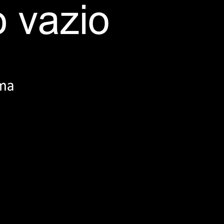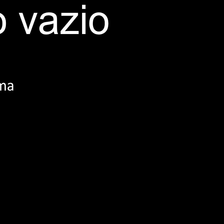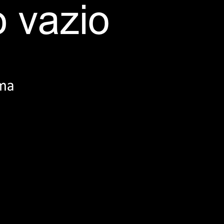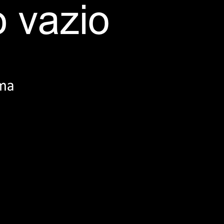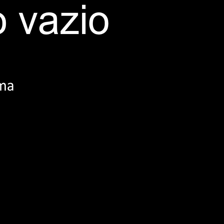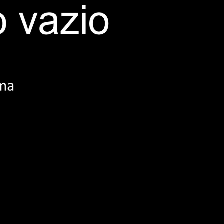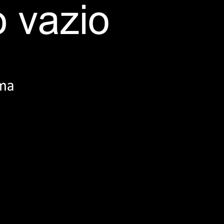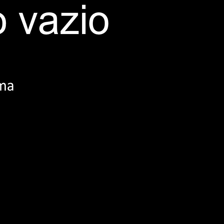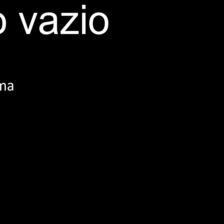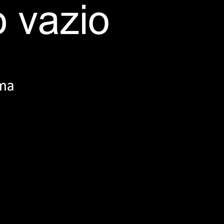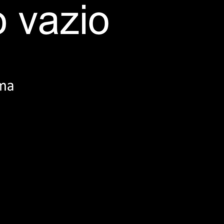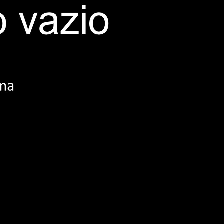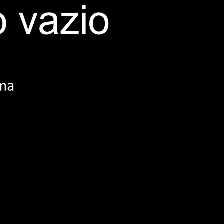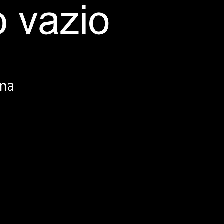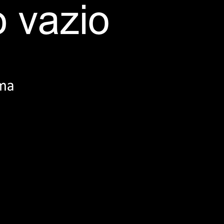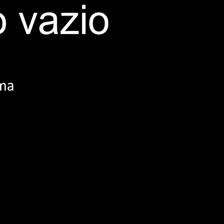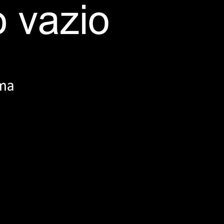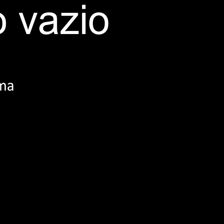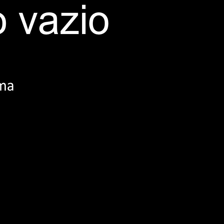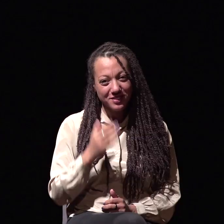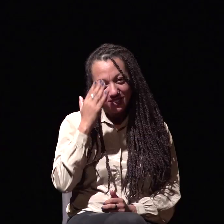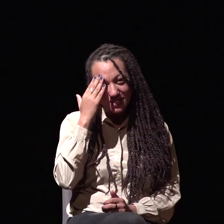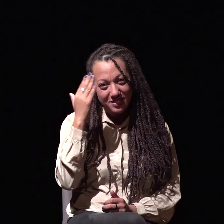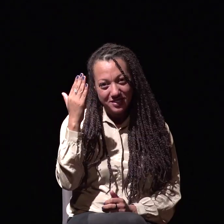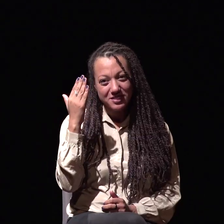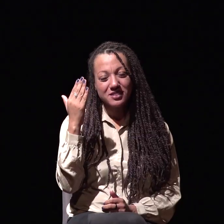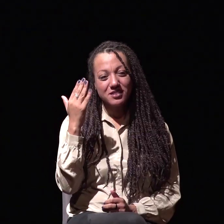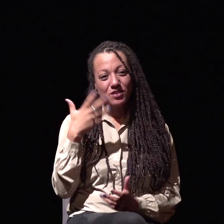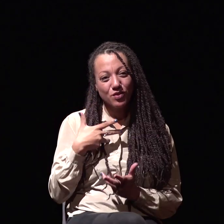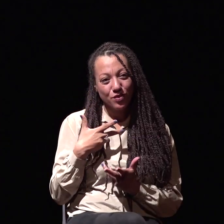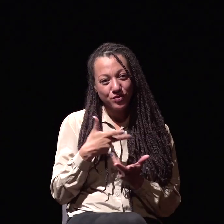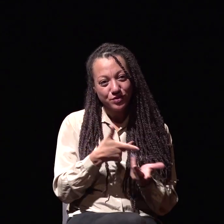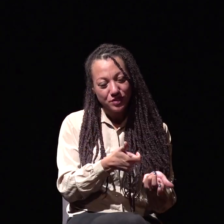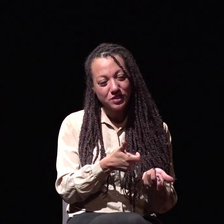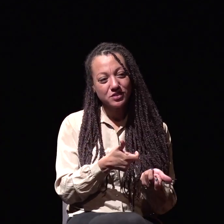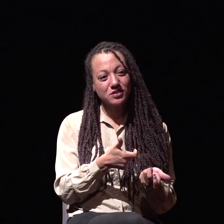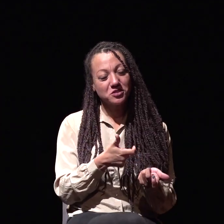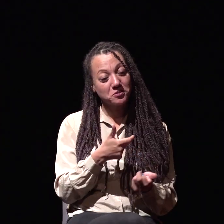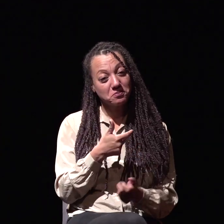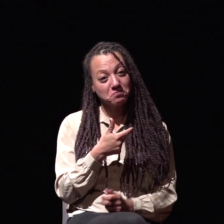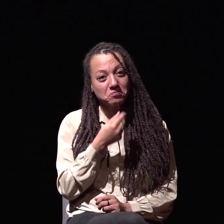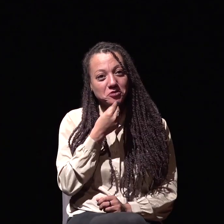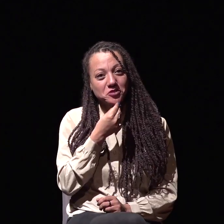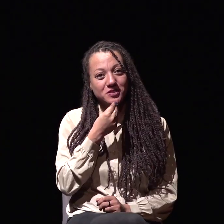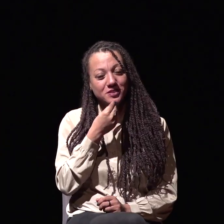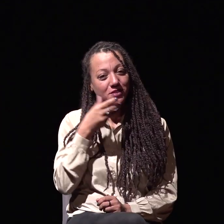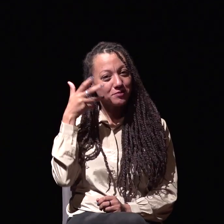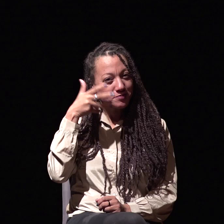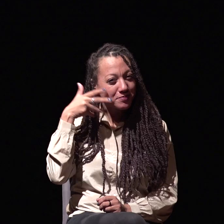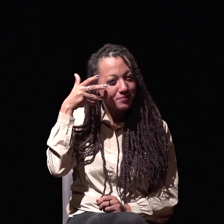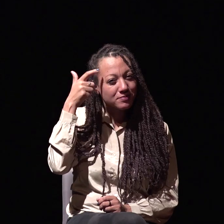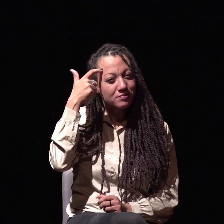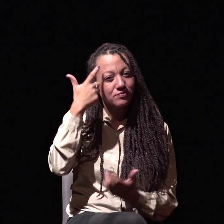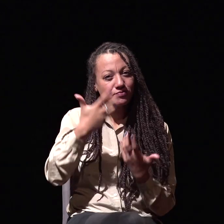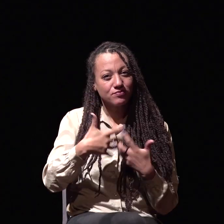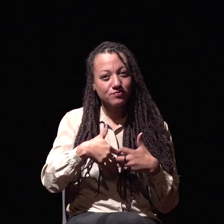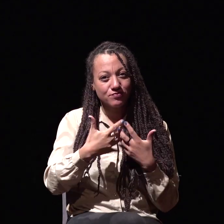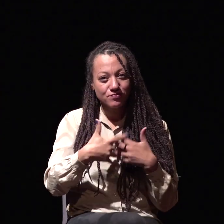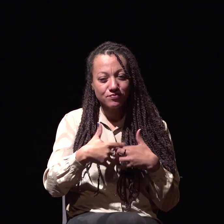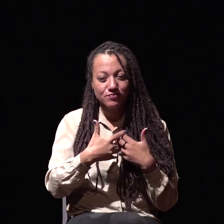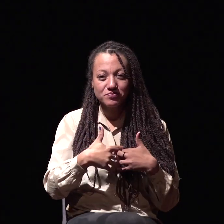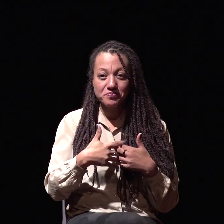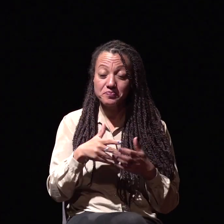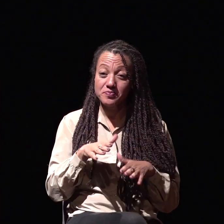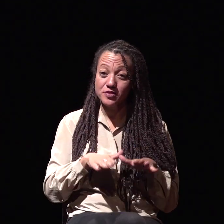Muito bom dia. Eu gostaria de agradecer muito pelo convite e a oportunidade de estar aqui e ter algumas reflexões,